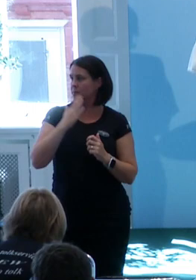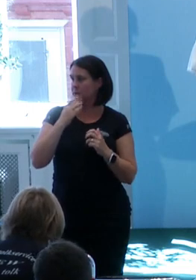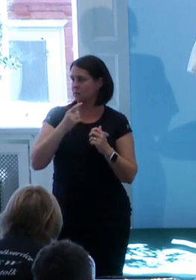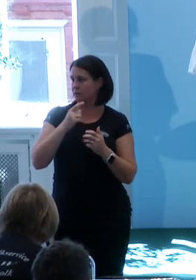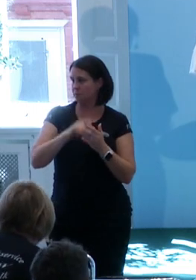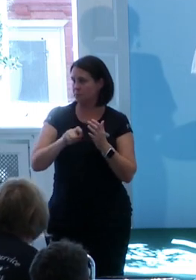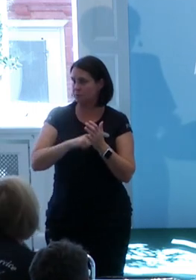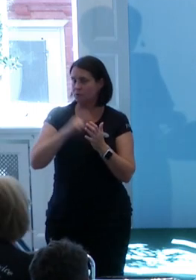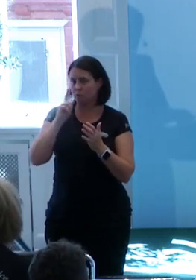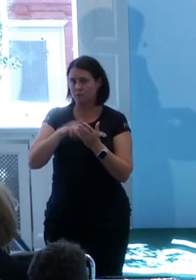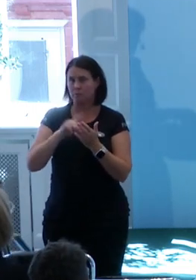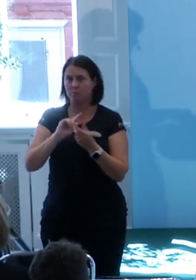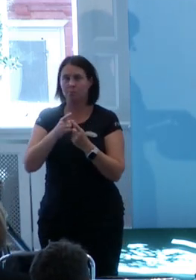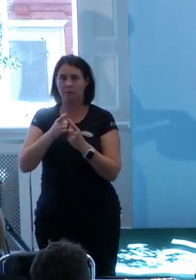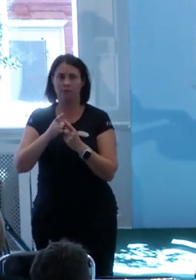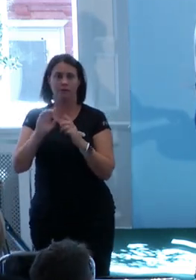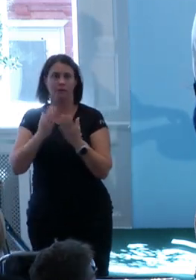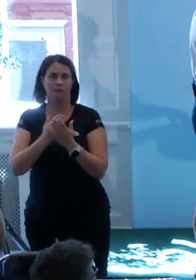bästa cykelstad.